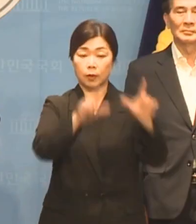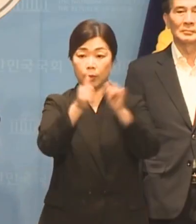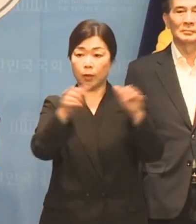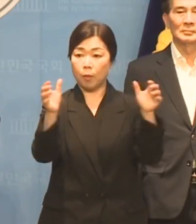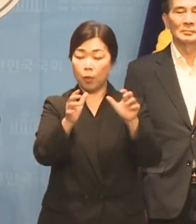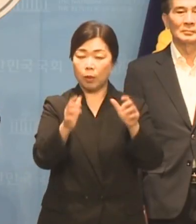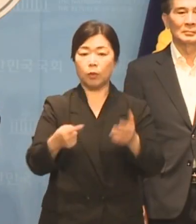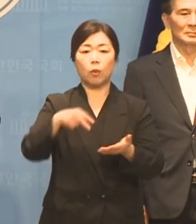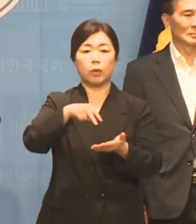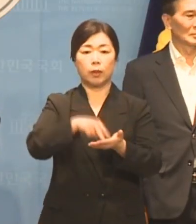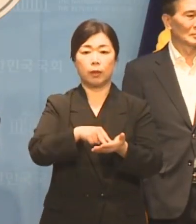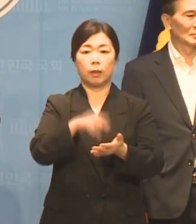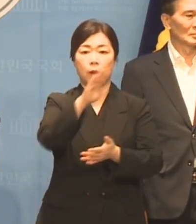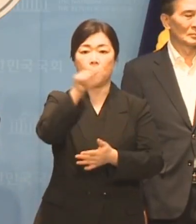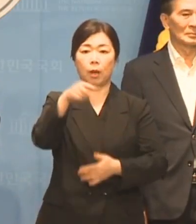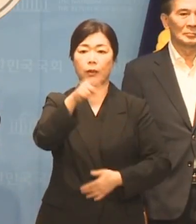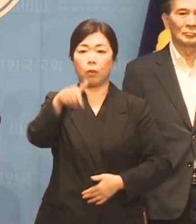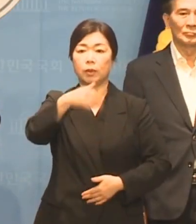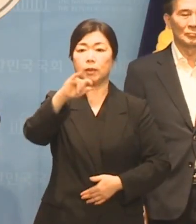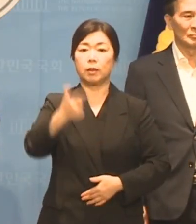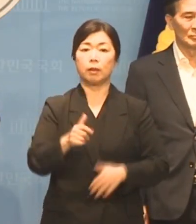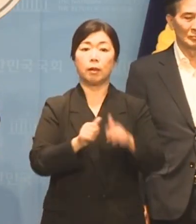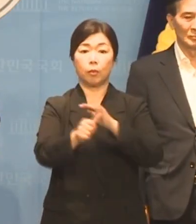시민모임 독립 박덕진 대표님,